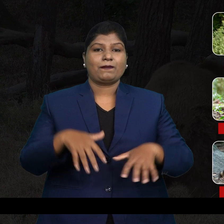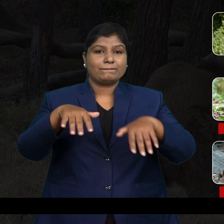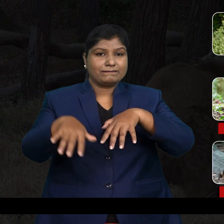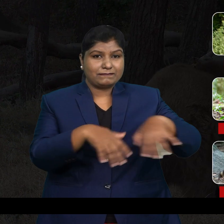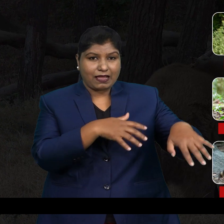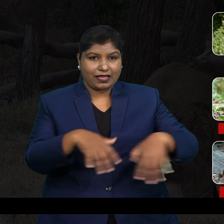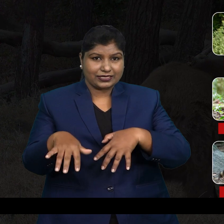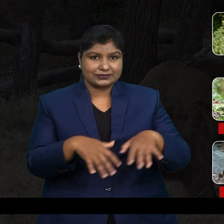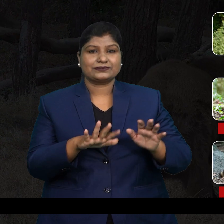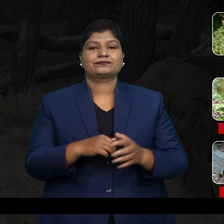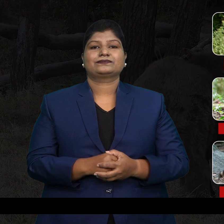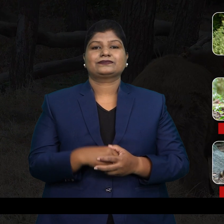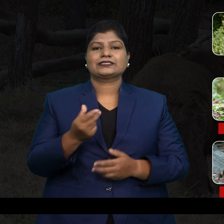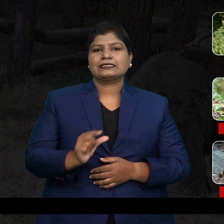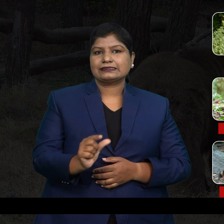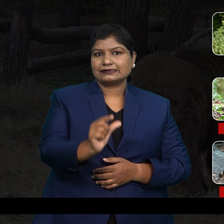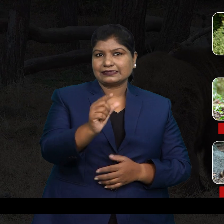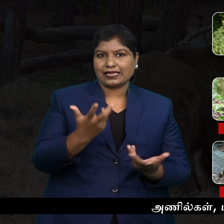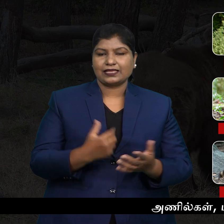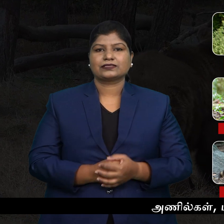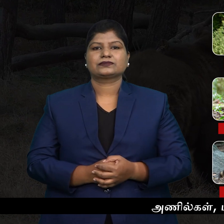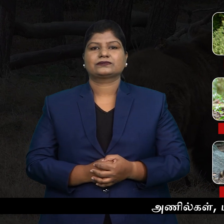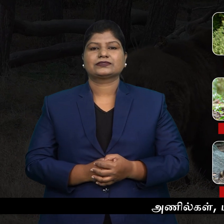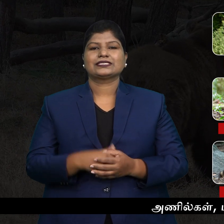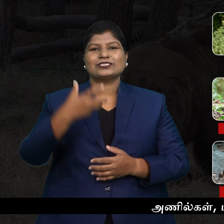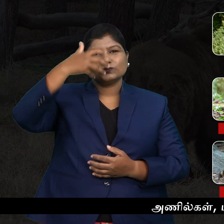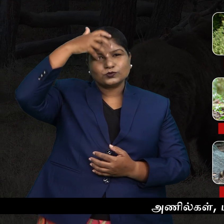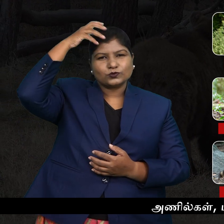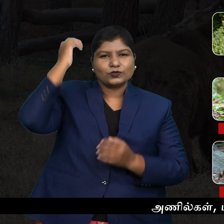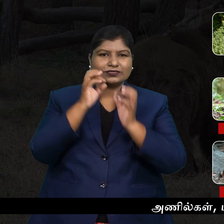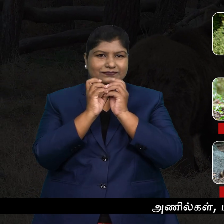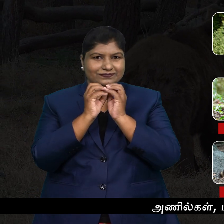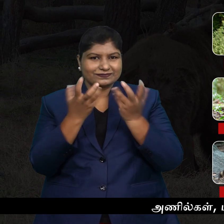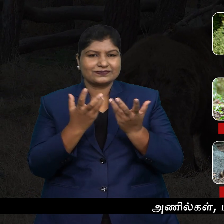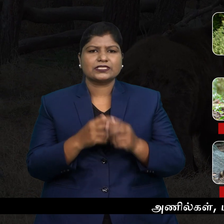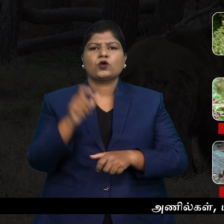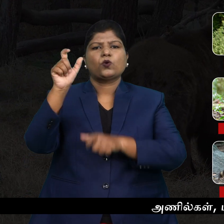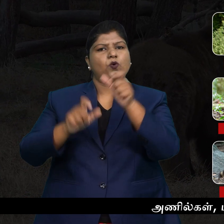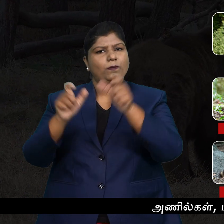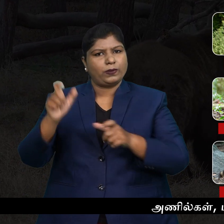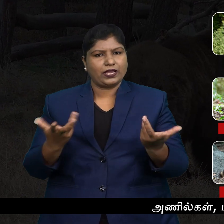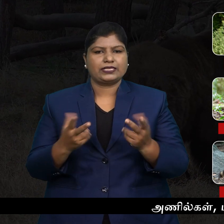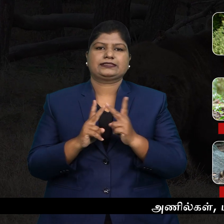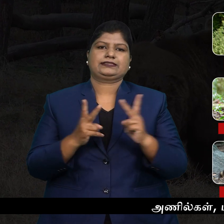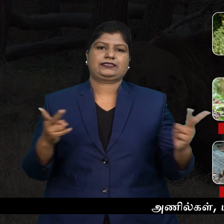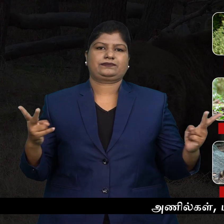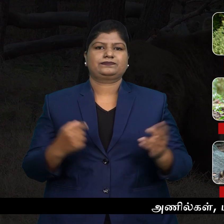கரடிகள், எலிகள், அணில்கள், மனிதர்கள் போன்றவை.